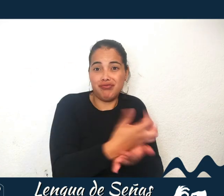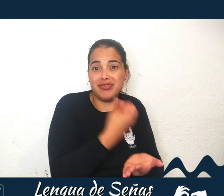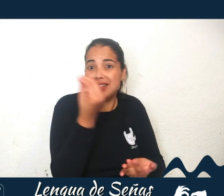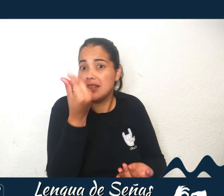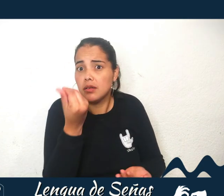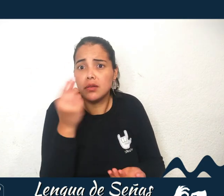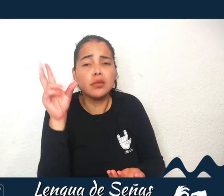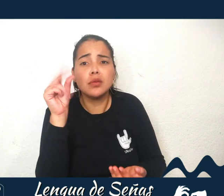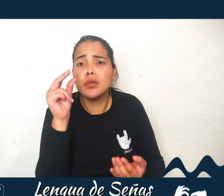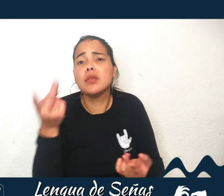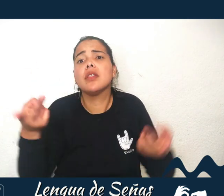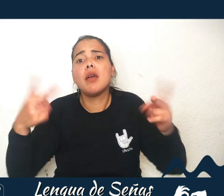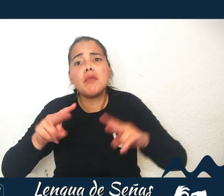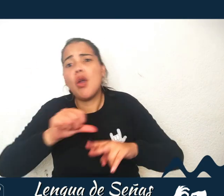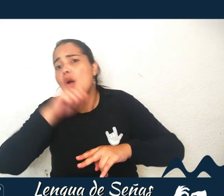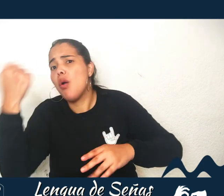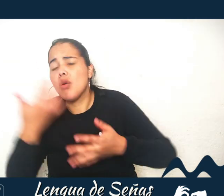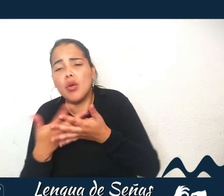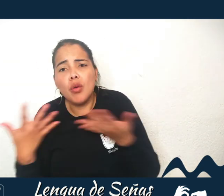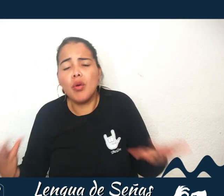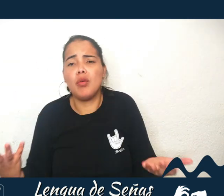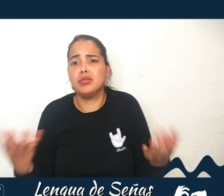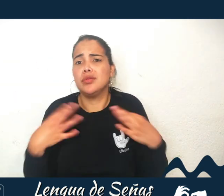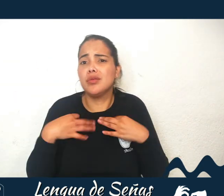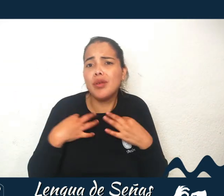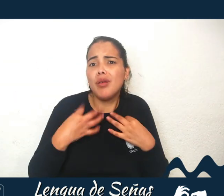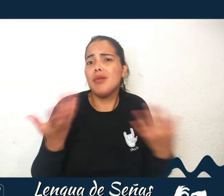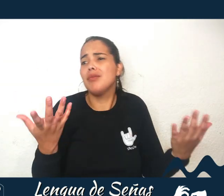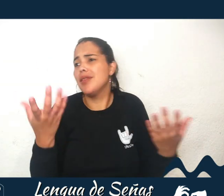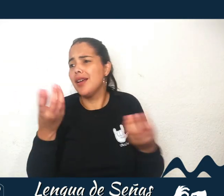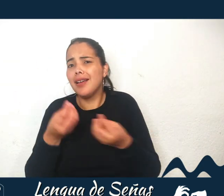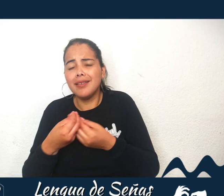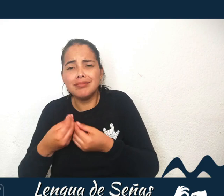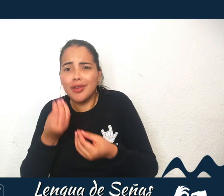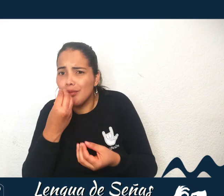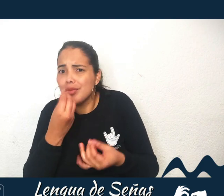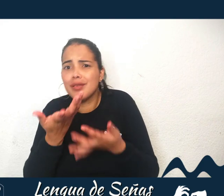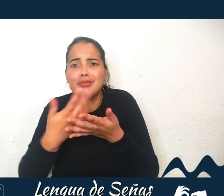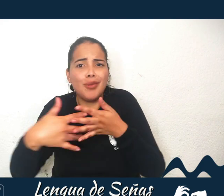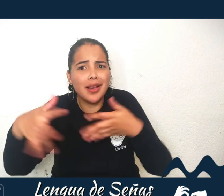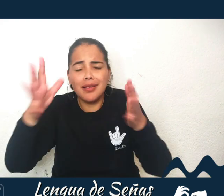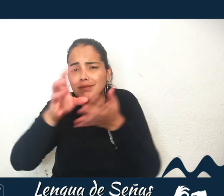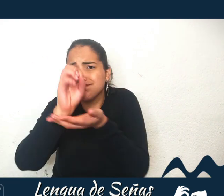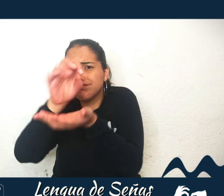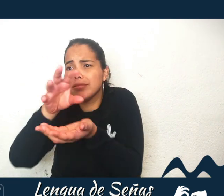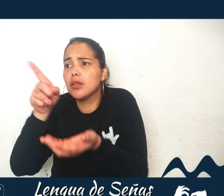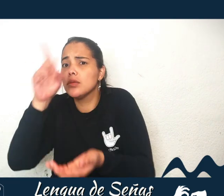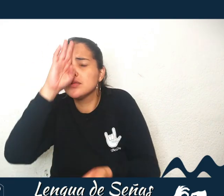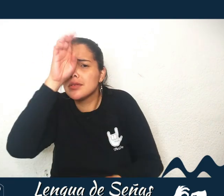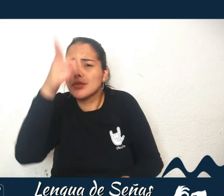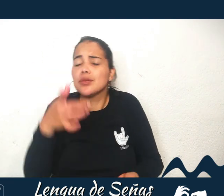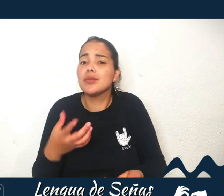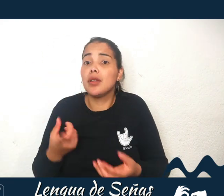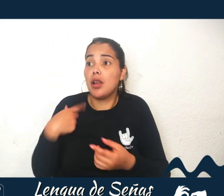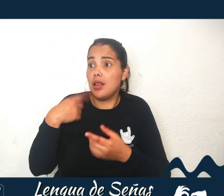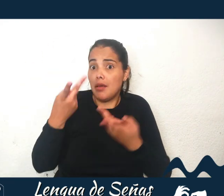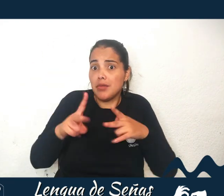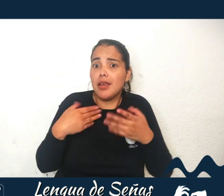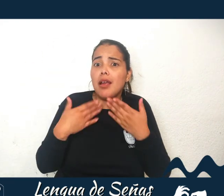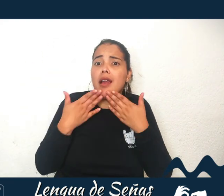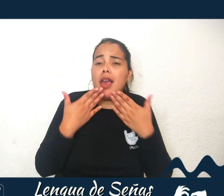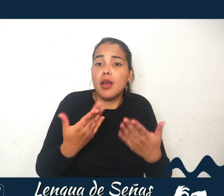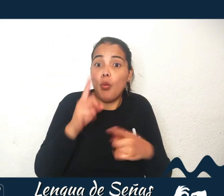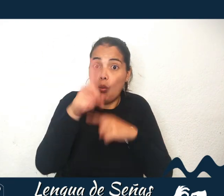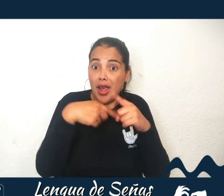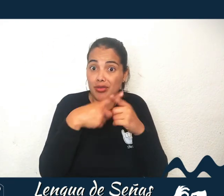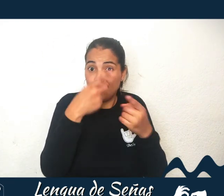de eso, es dar la oportunidad a que la persona que reciba pueda dar gracias a Dios por la